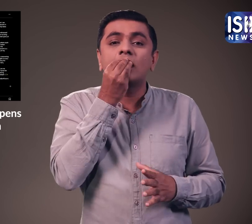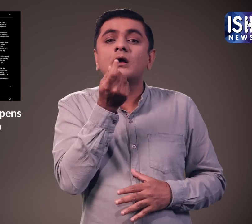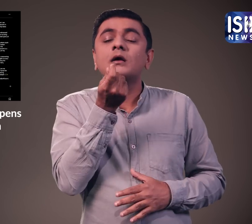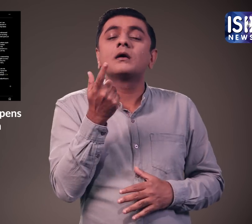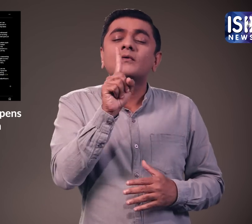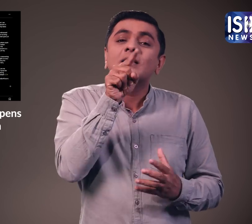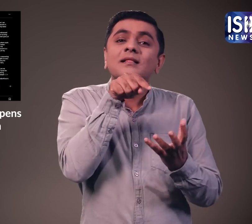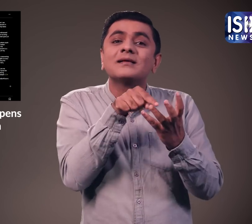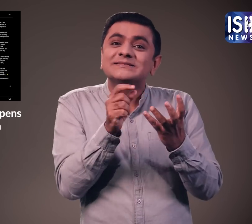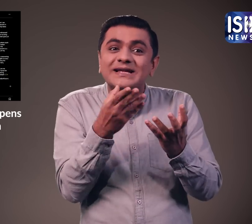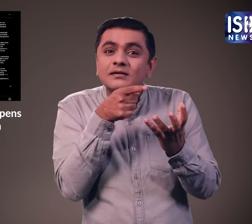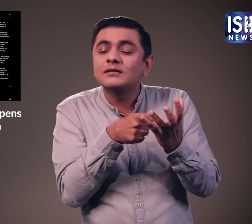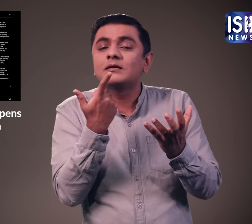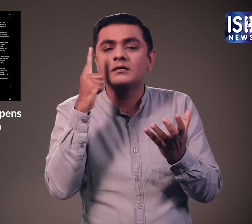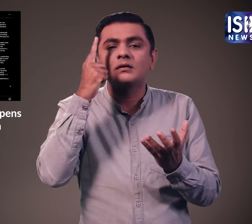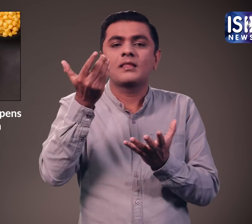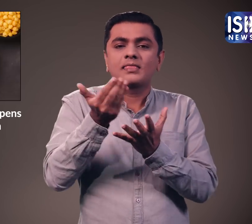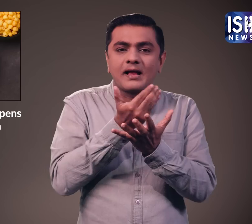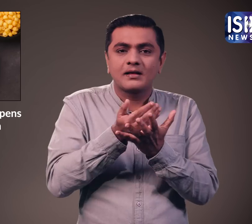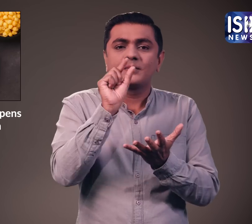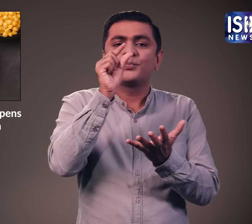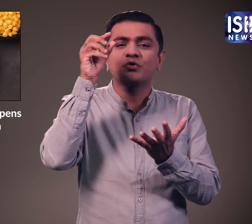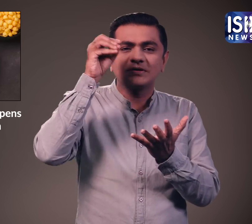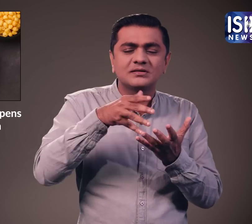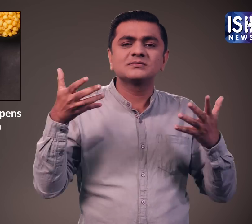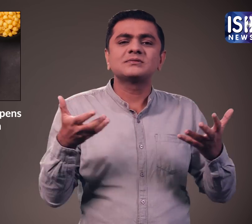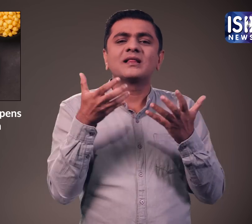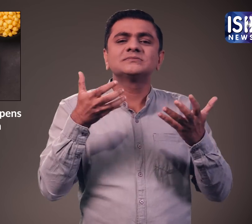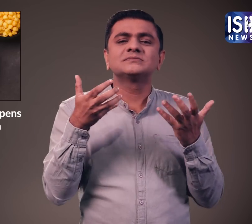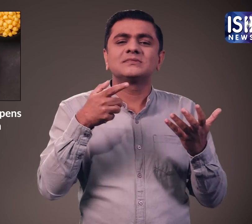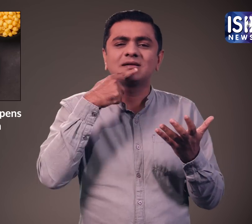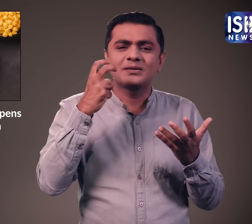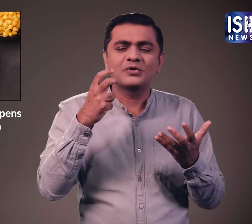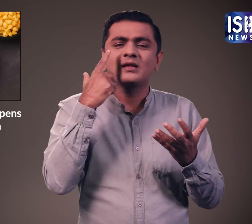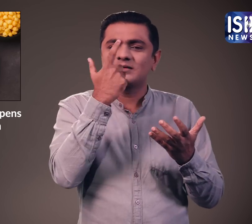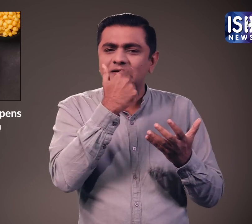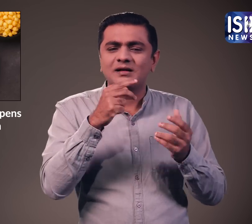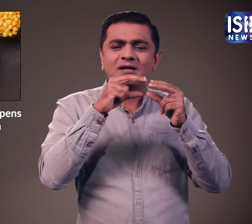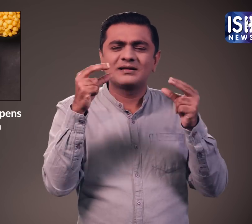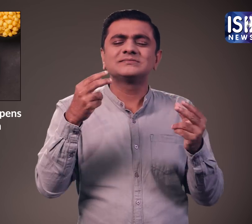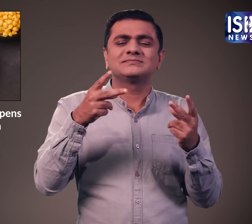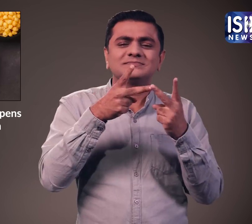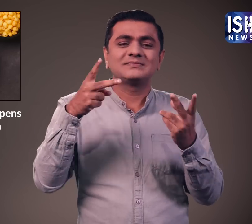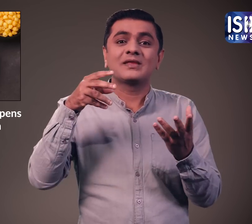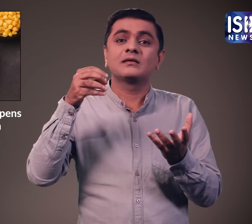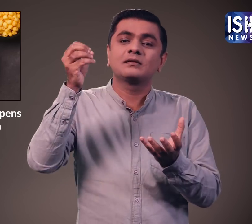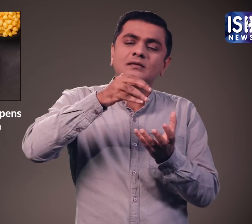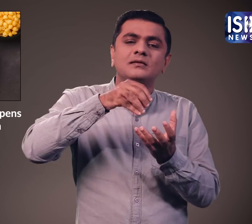मैनू में सबसे सस्ता व्यंजन राइता है।